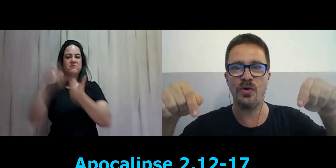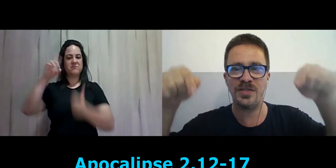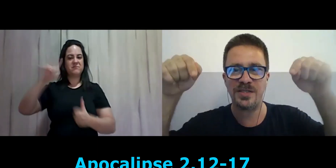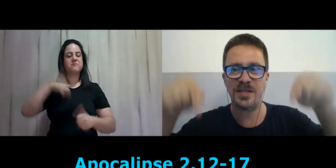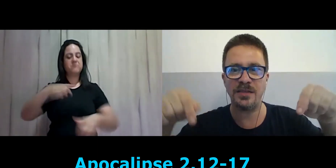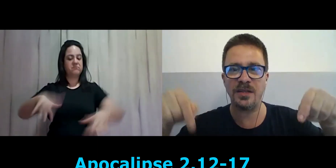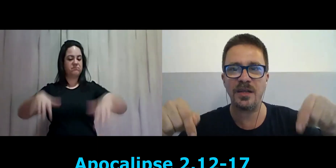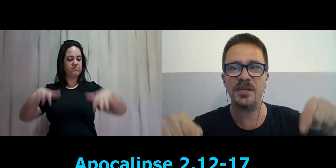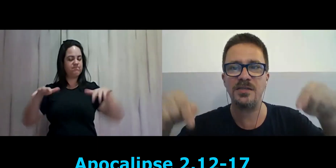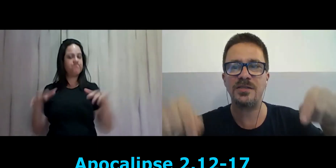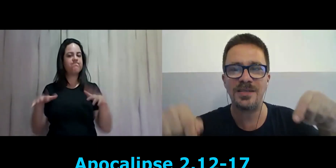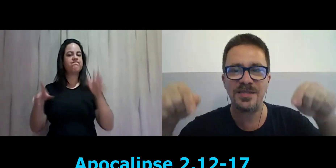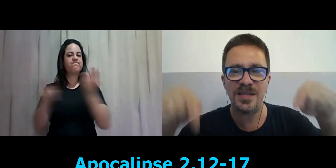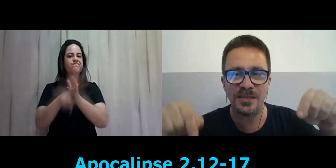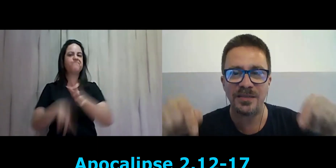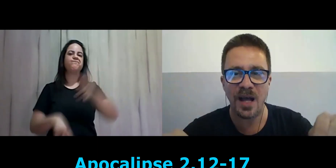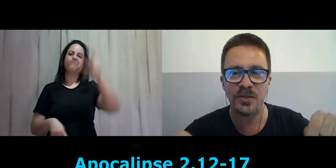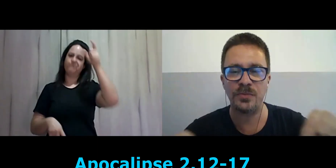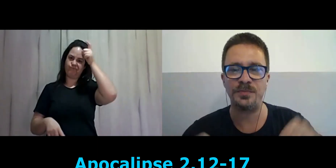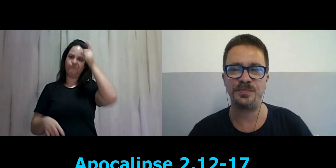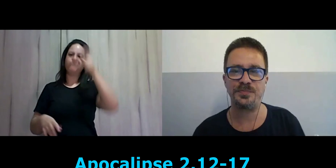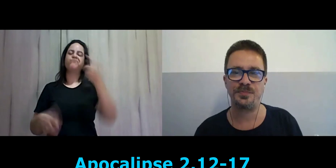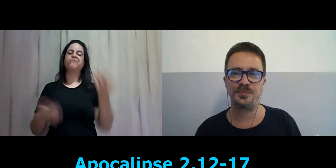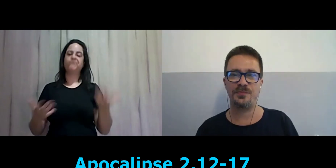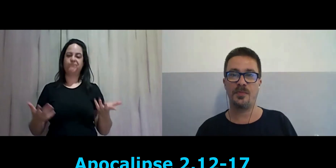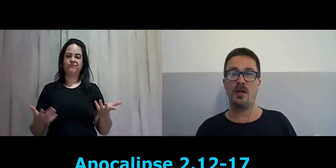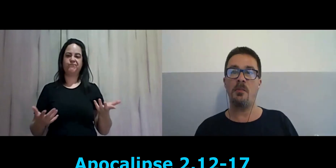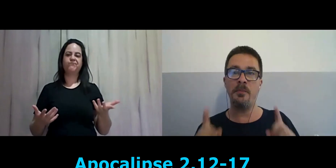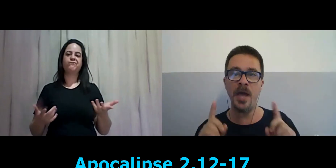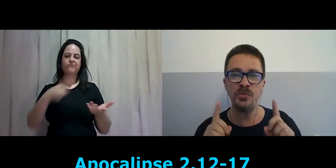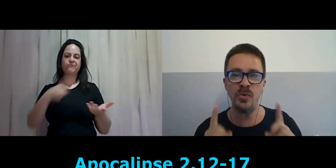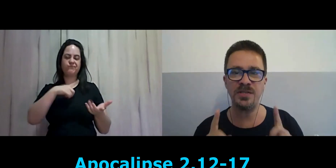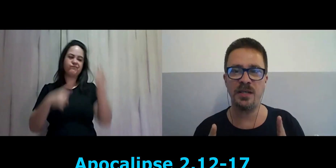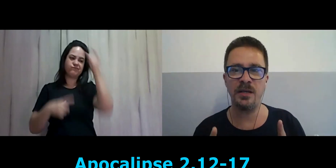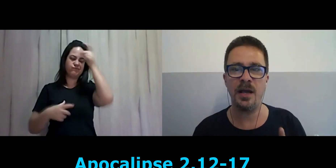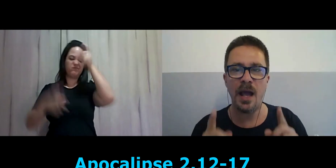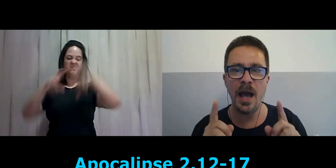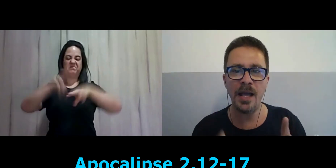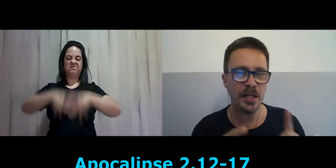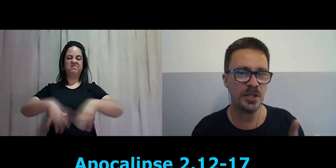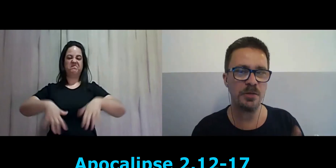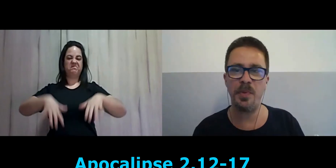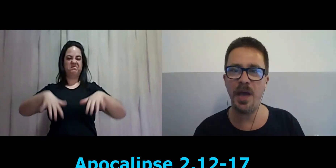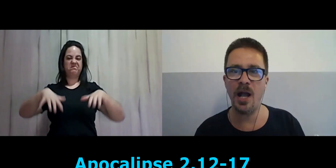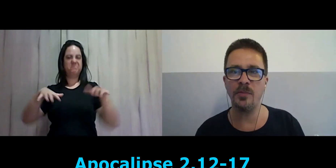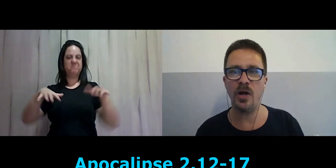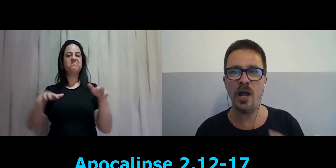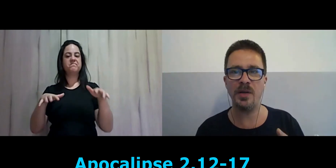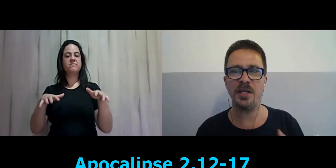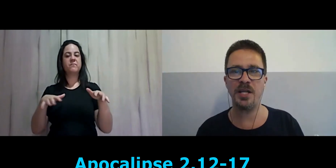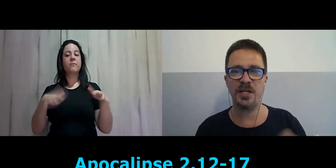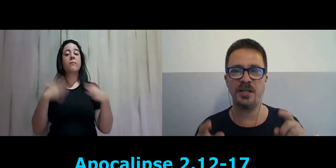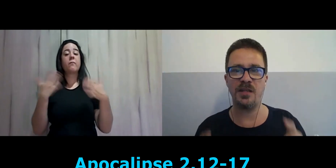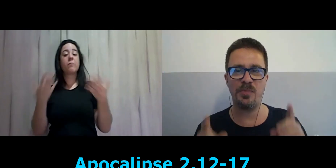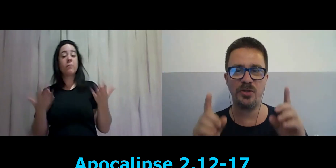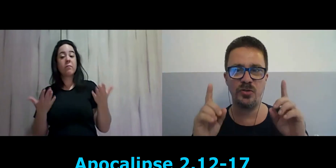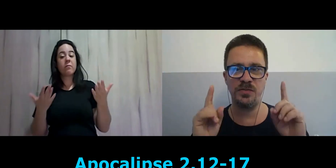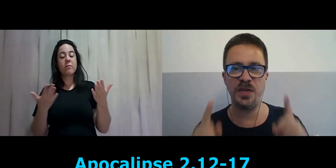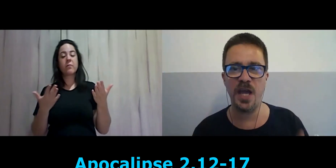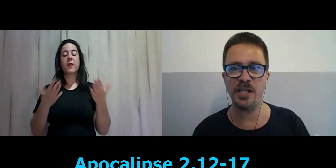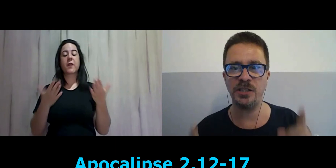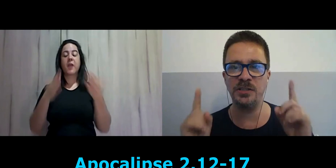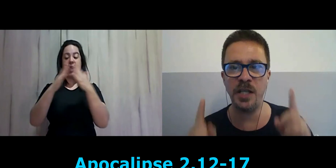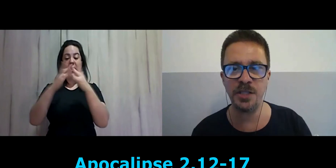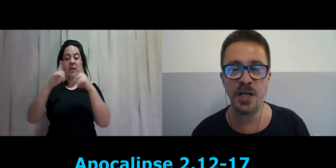onde Satanás está sentado. Mesmo assim, A igreja de Pérgamo é uma igreja que tem